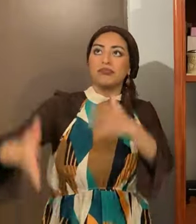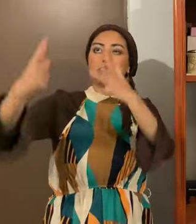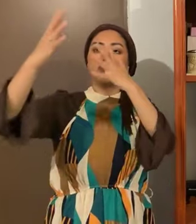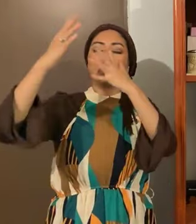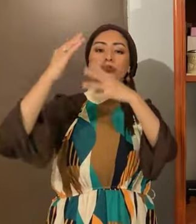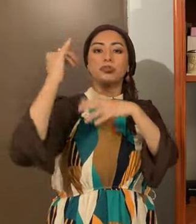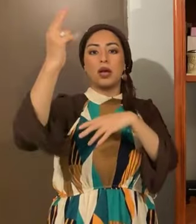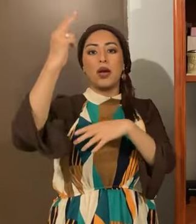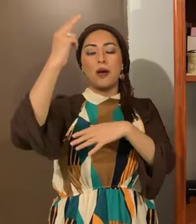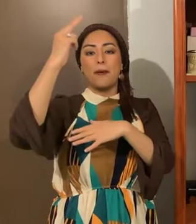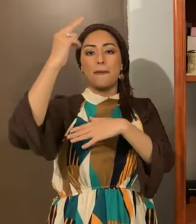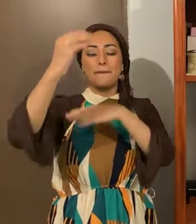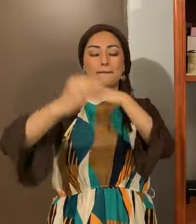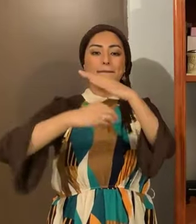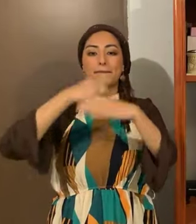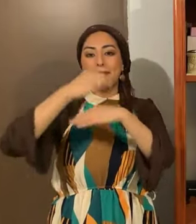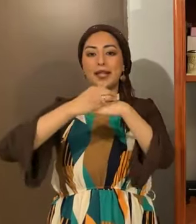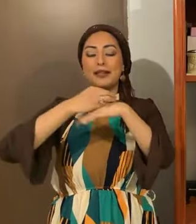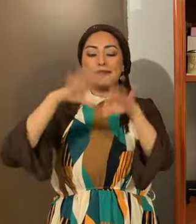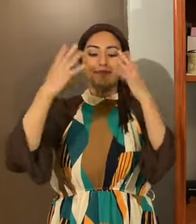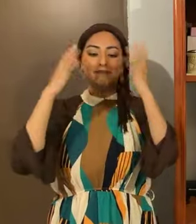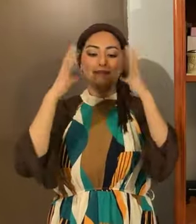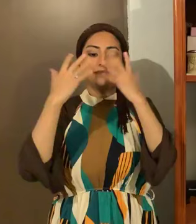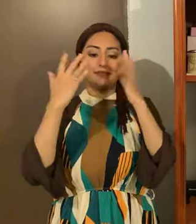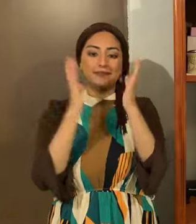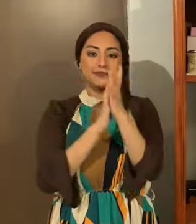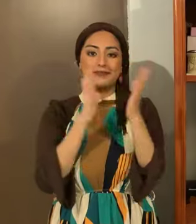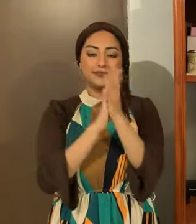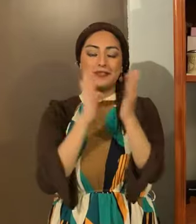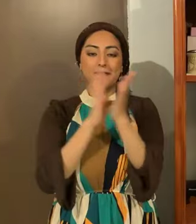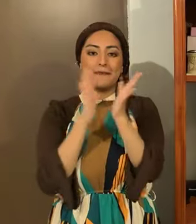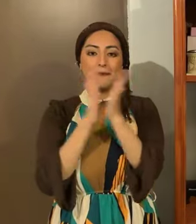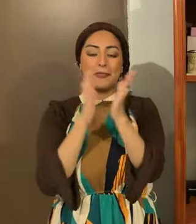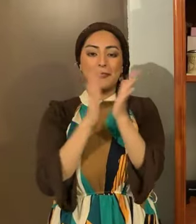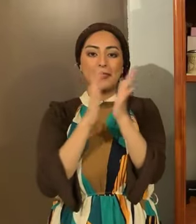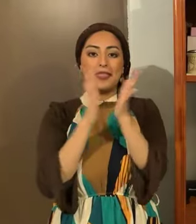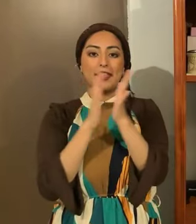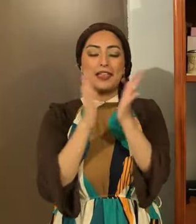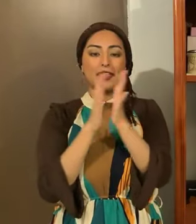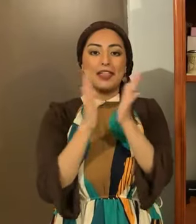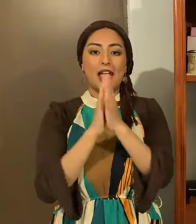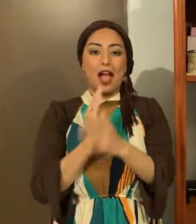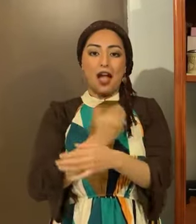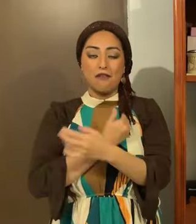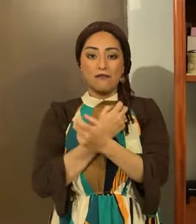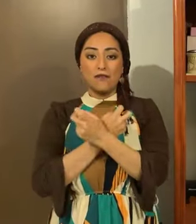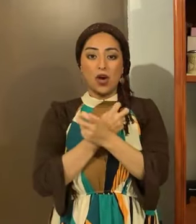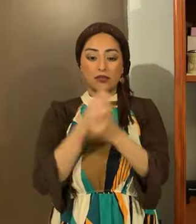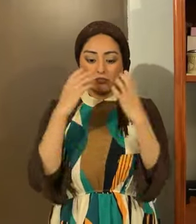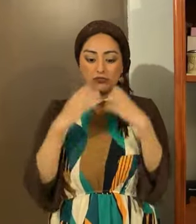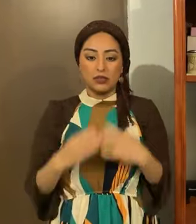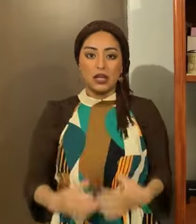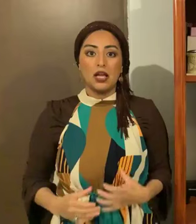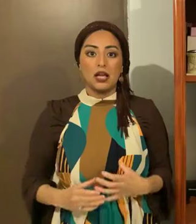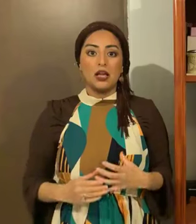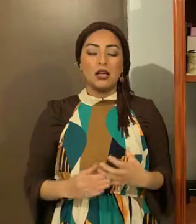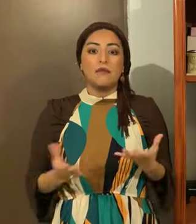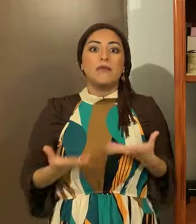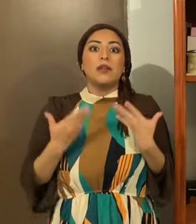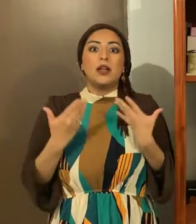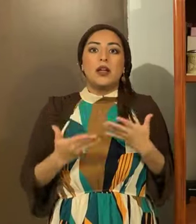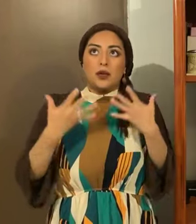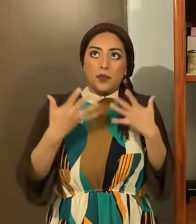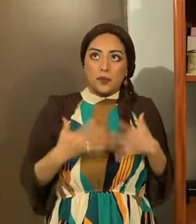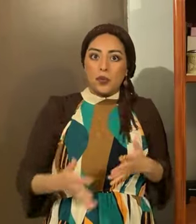Yahweh. Aleluya, bendito es el abacados. Nuestros huesos exaltan, lo respiran.